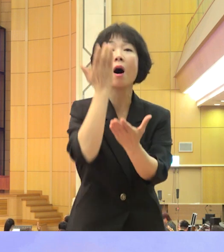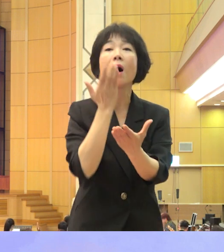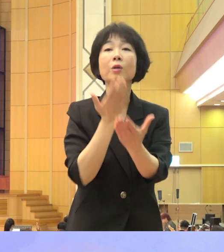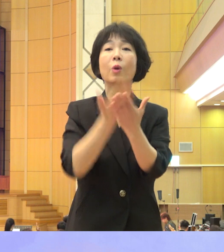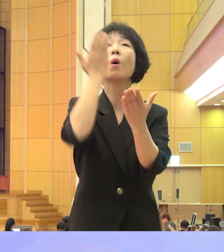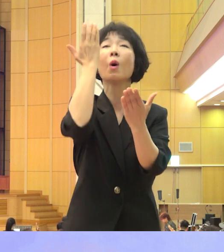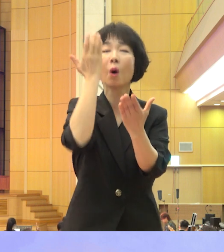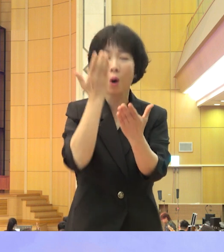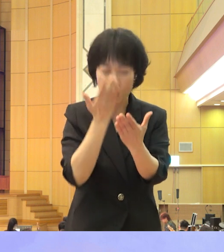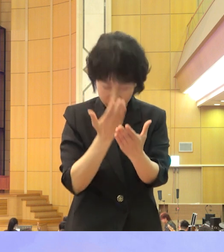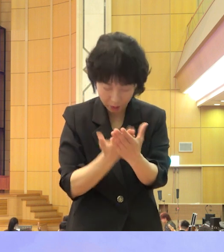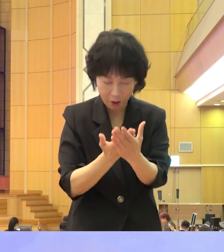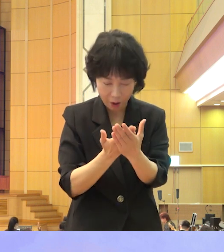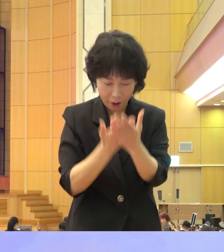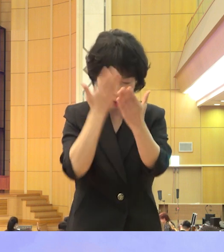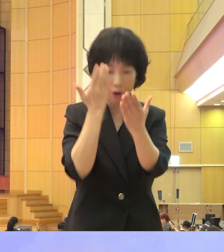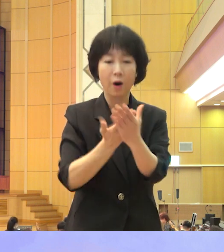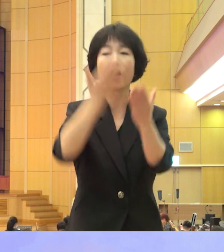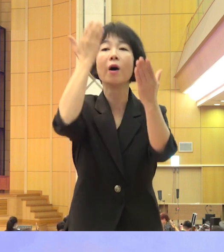임하소.